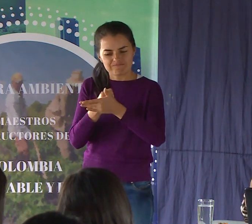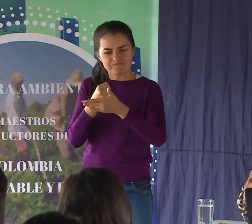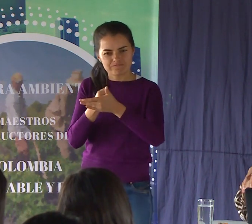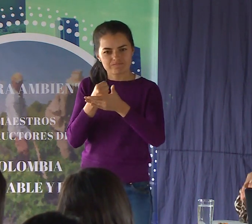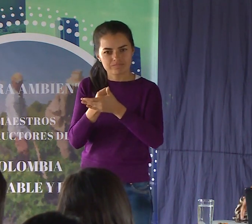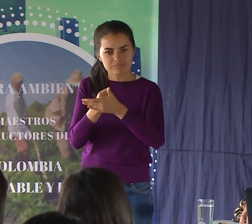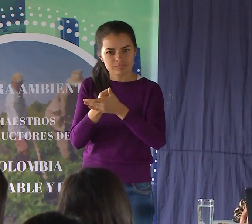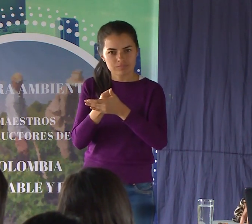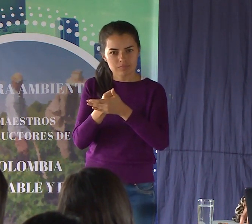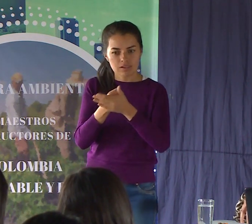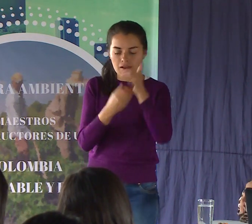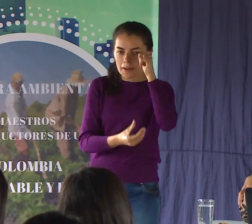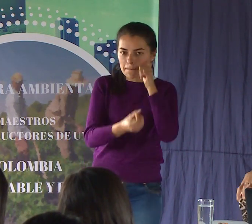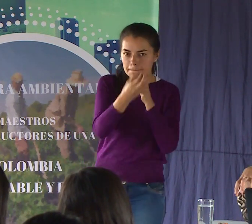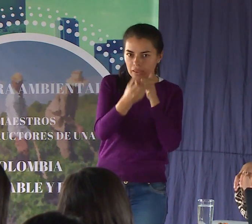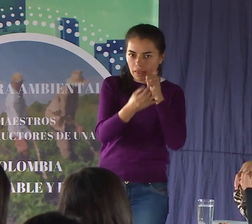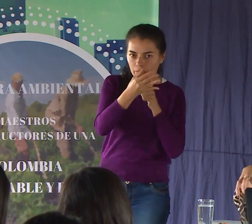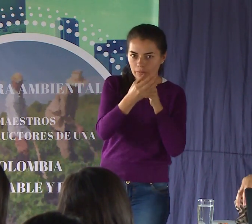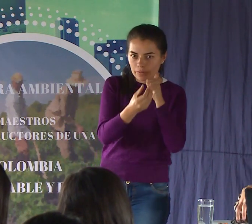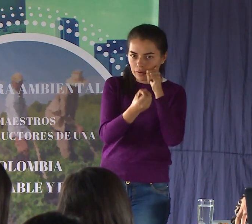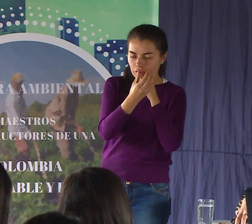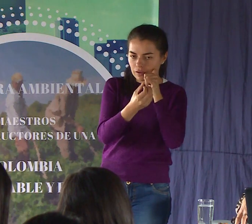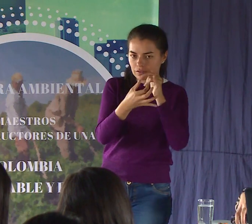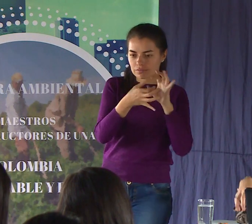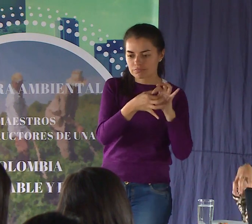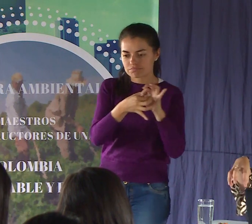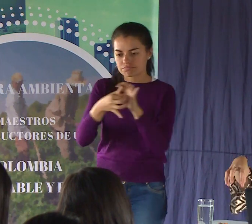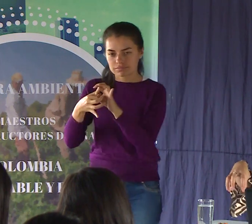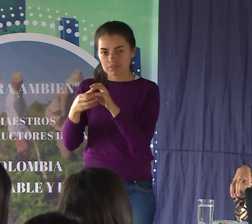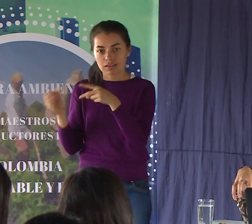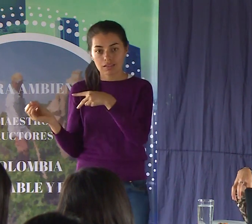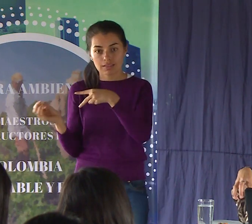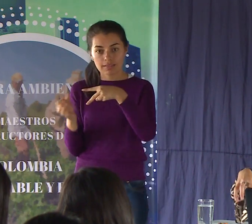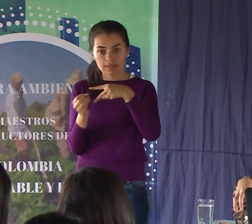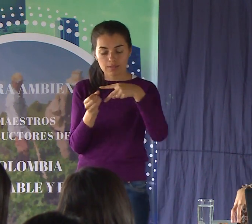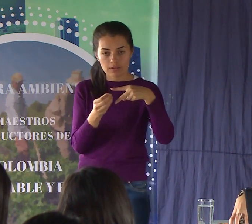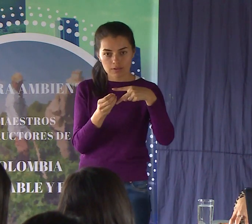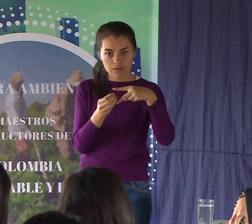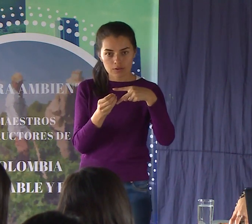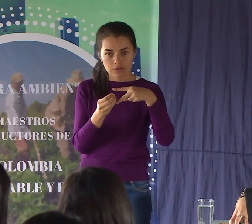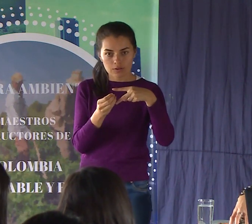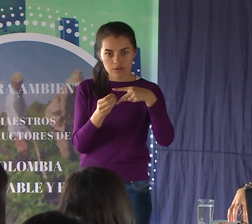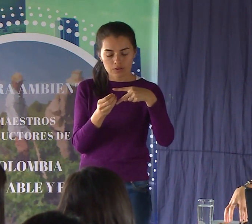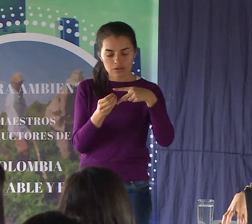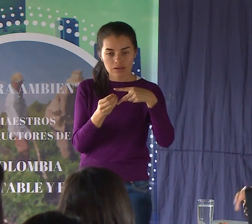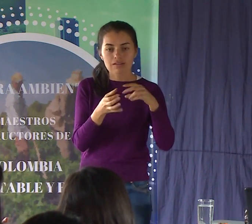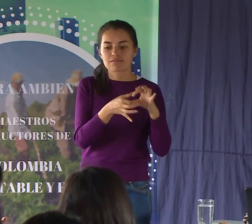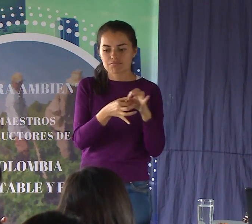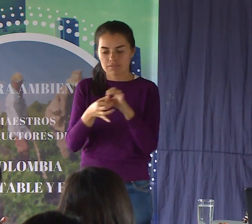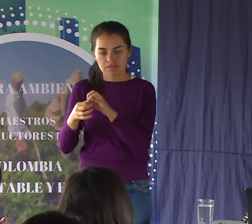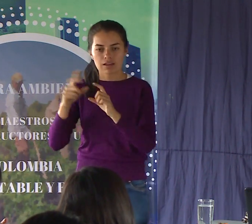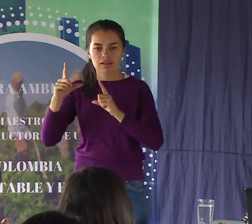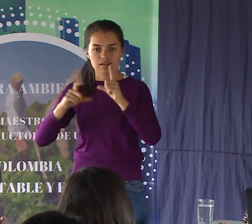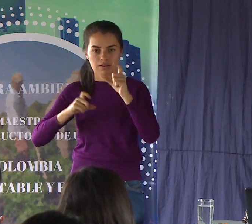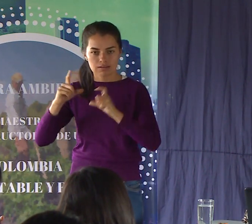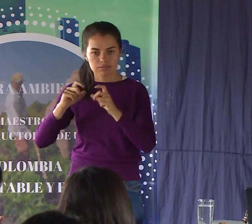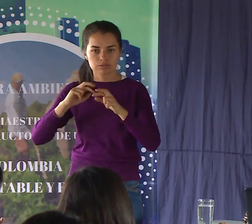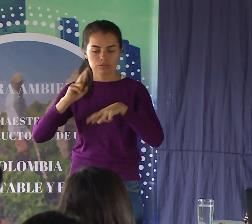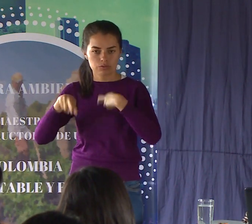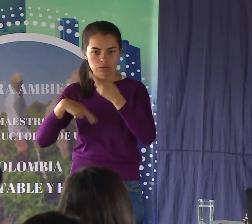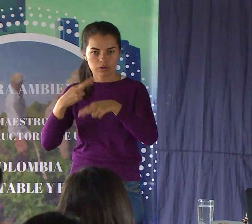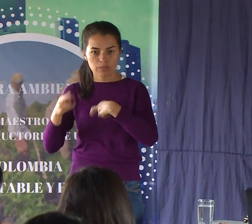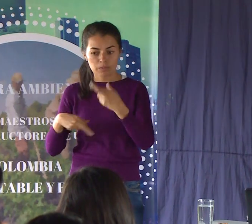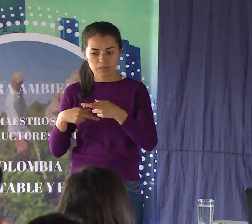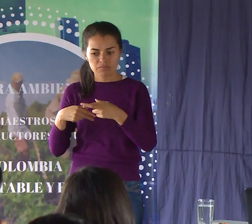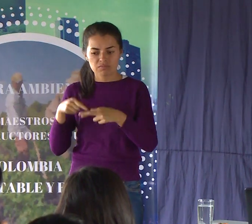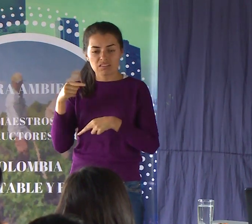vincular lo pedagógico, lo educativo, con la recreación y el turismo, haciendo del campo